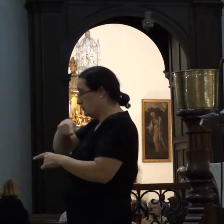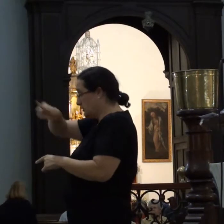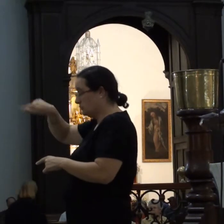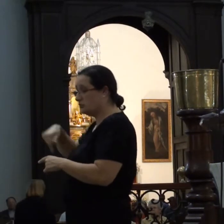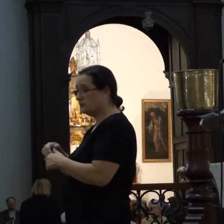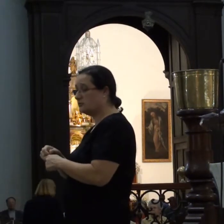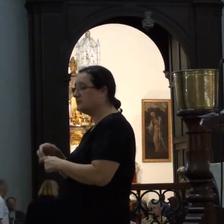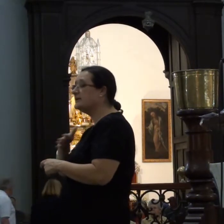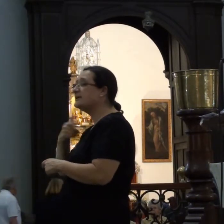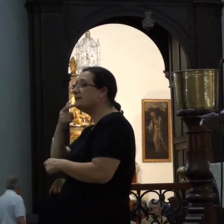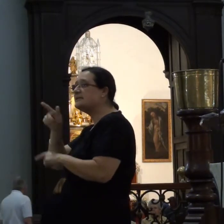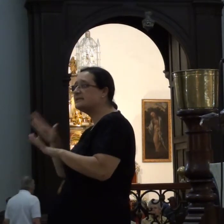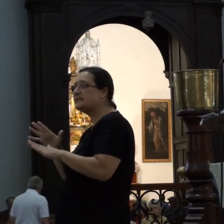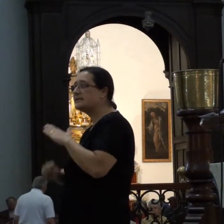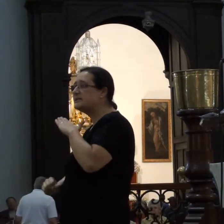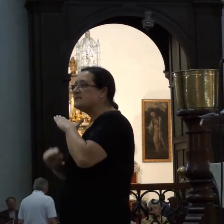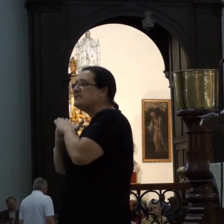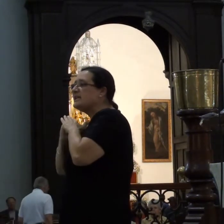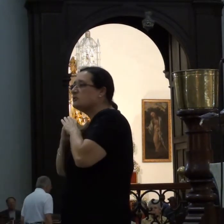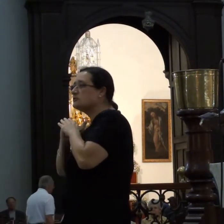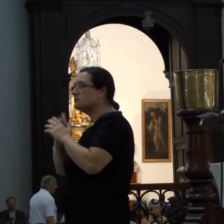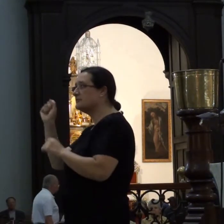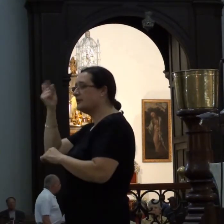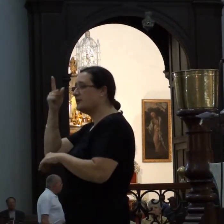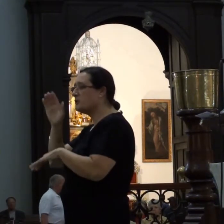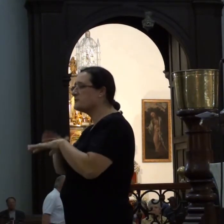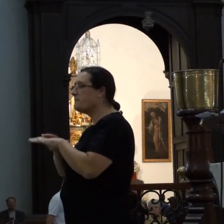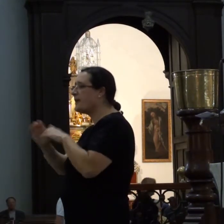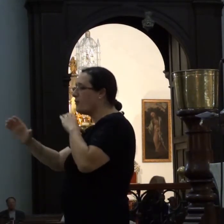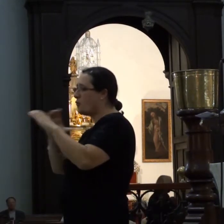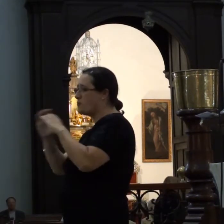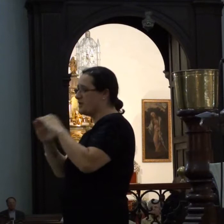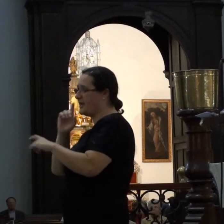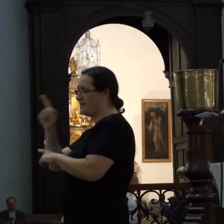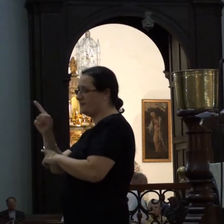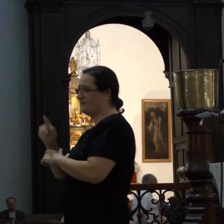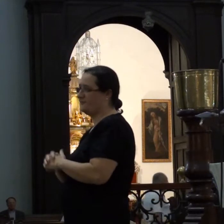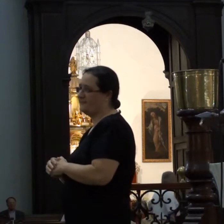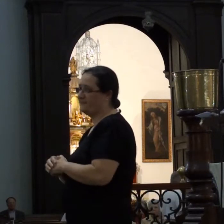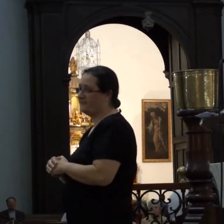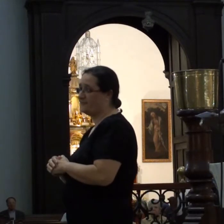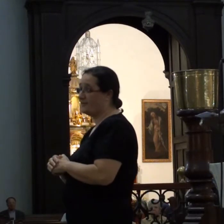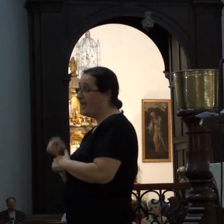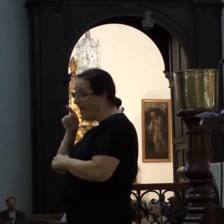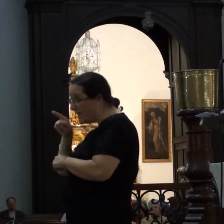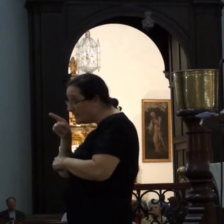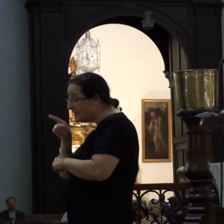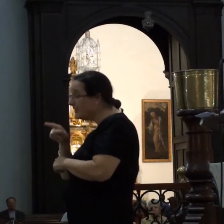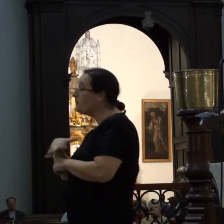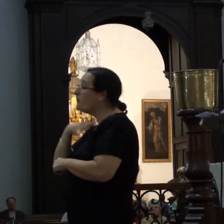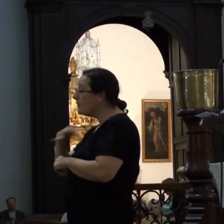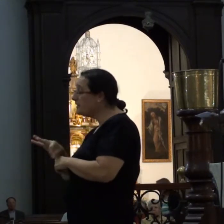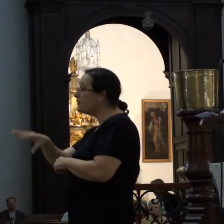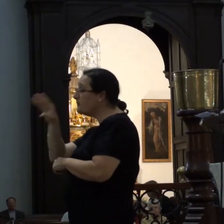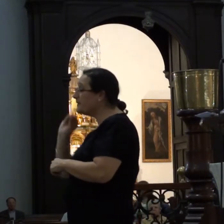es llenos de Dios para comunicar es cuando entonces entendemos